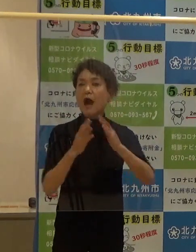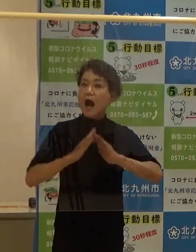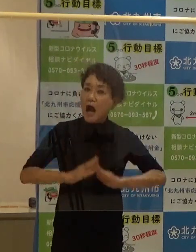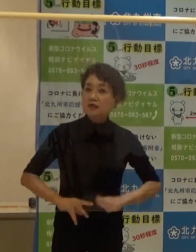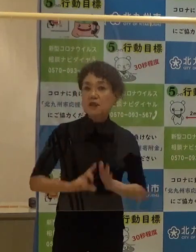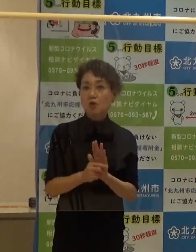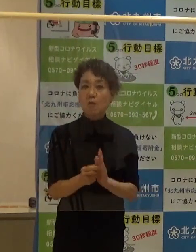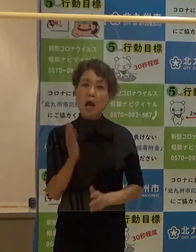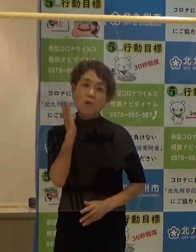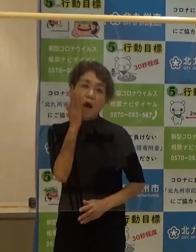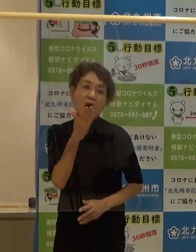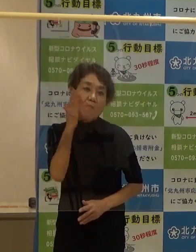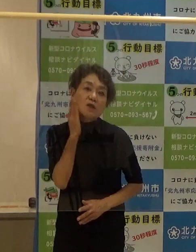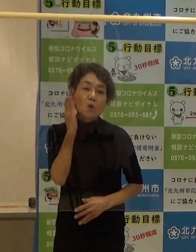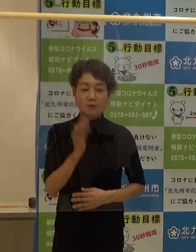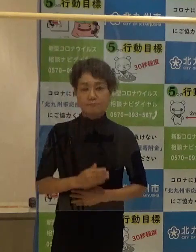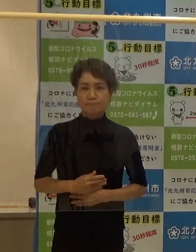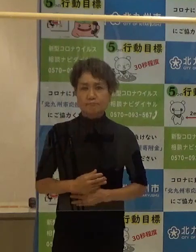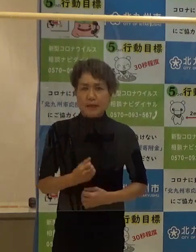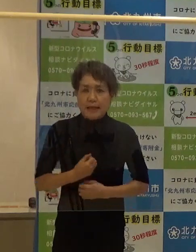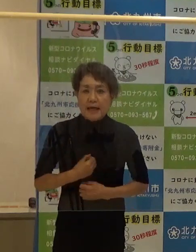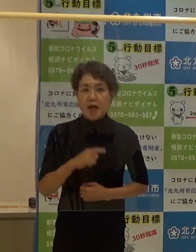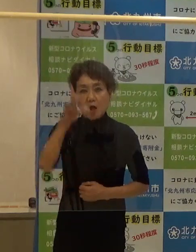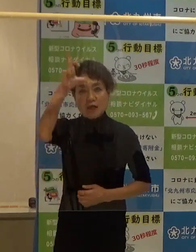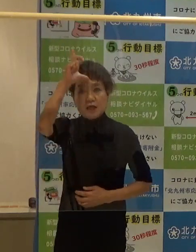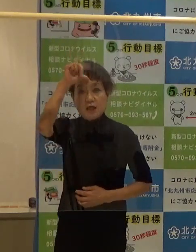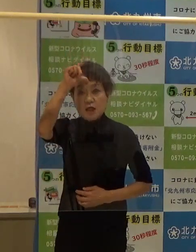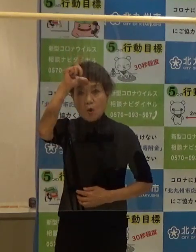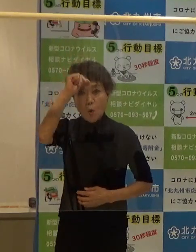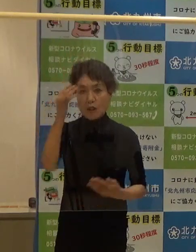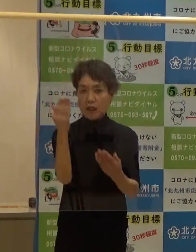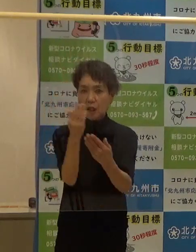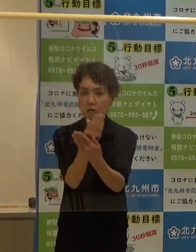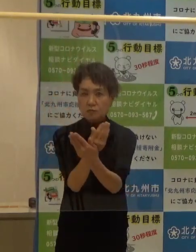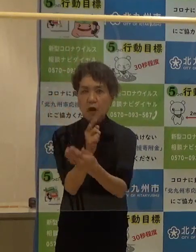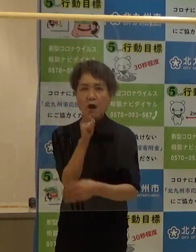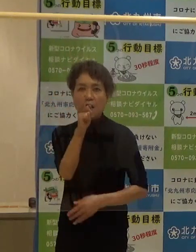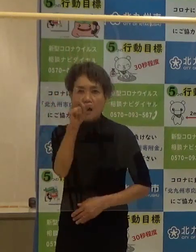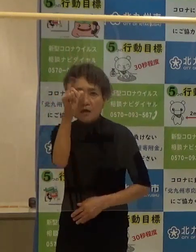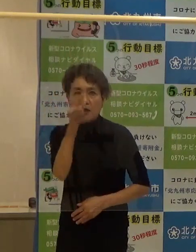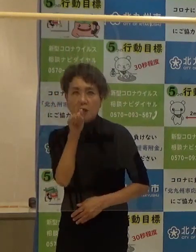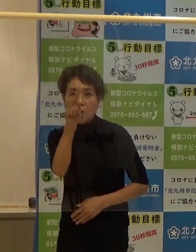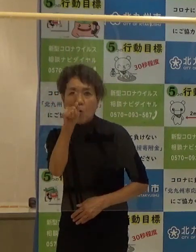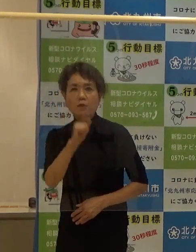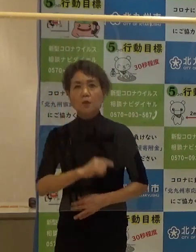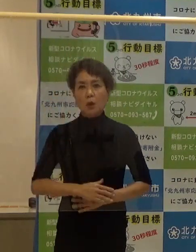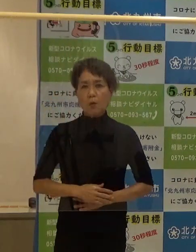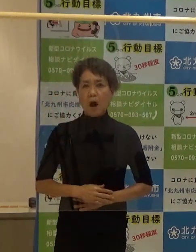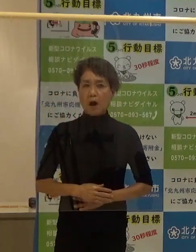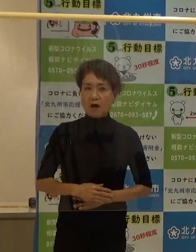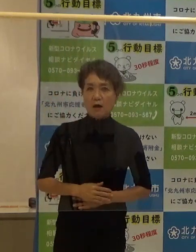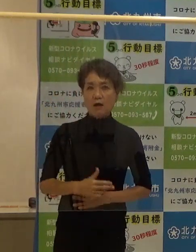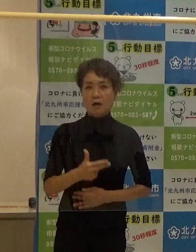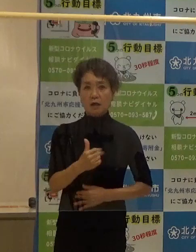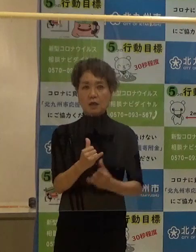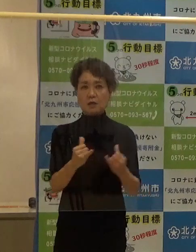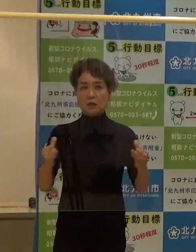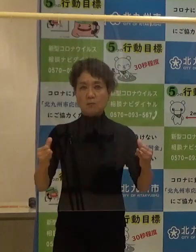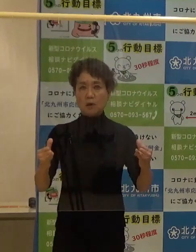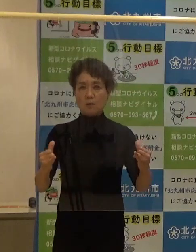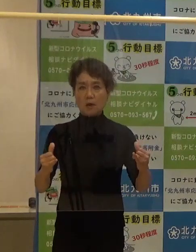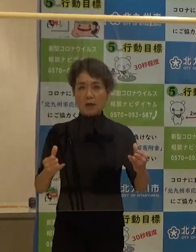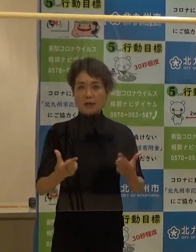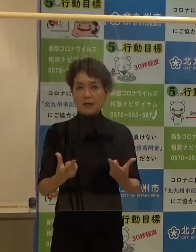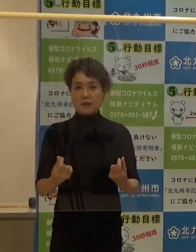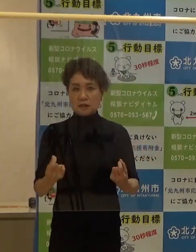緑、少し警戒が必要になると黄色になって、これはいよいよ市民に、しっか